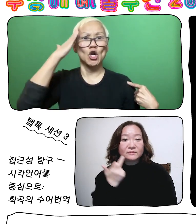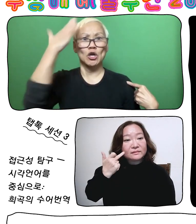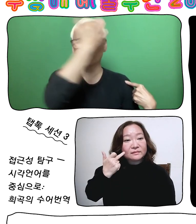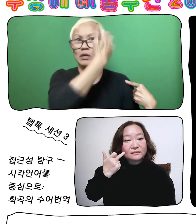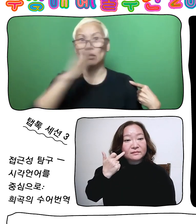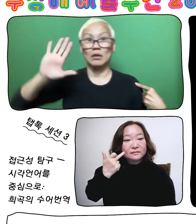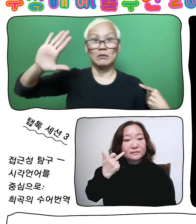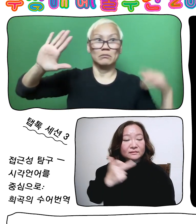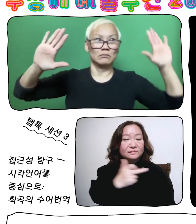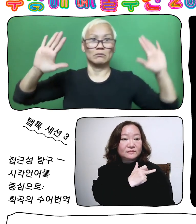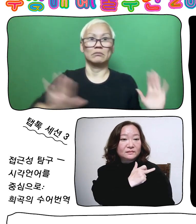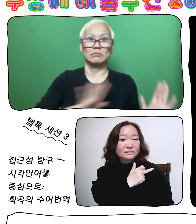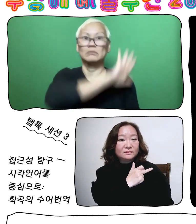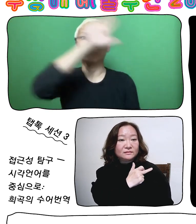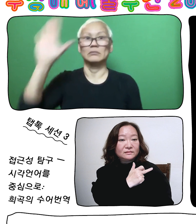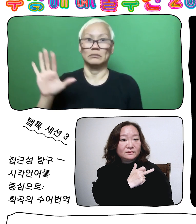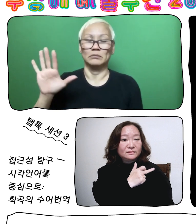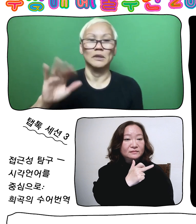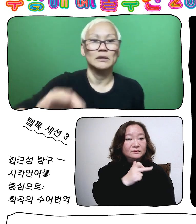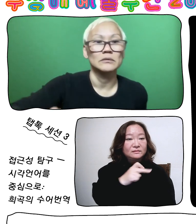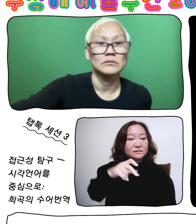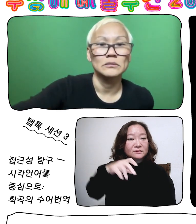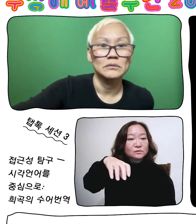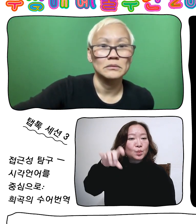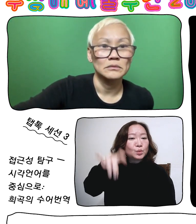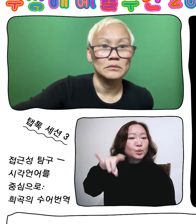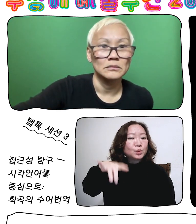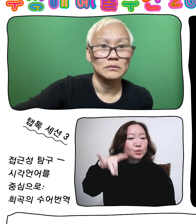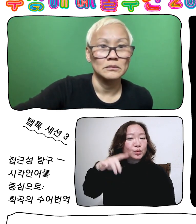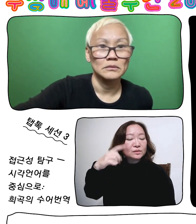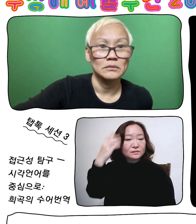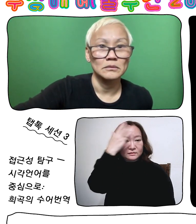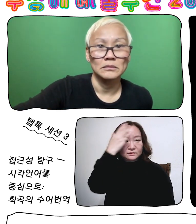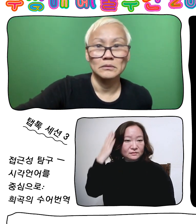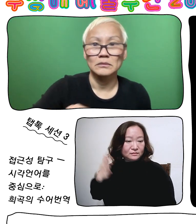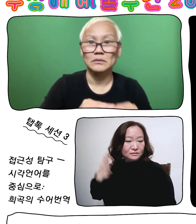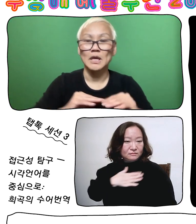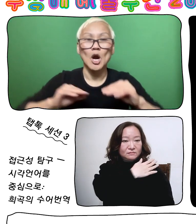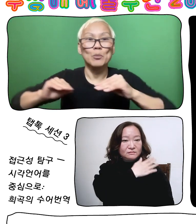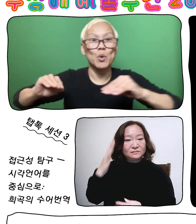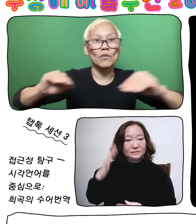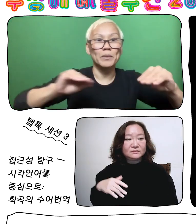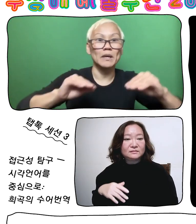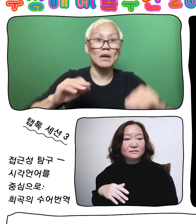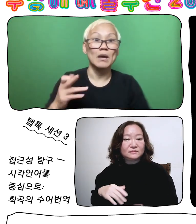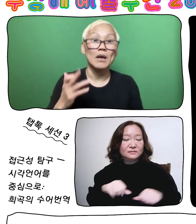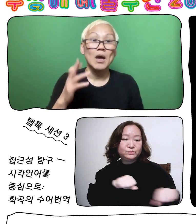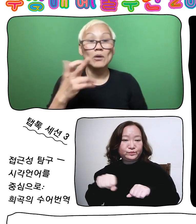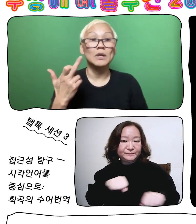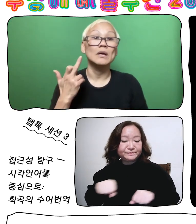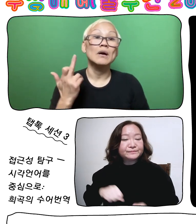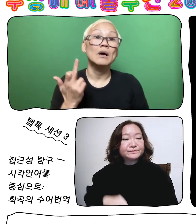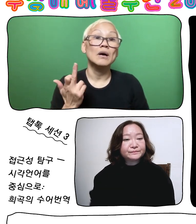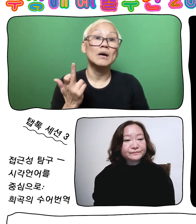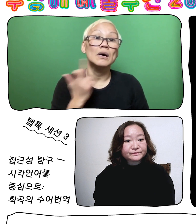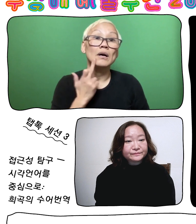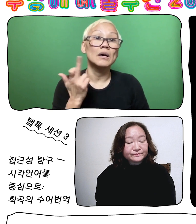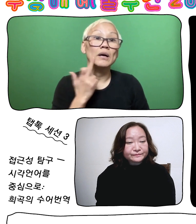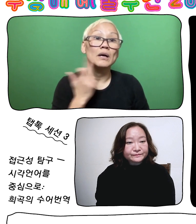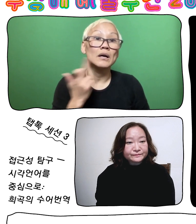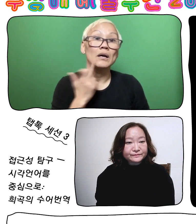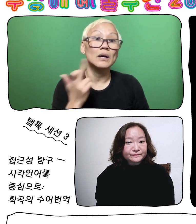보여드리는 바와 같이 손이 몸 위에 위치한지, 몸 앞에 위치한지에 따라 의미가 달라질 수 있습니다. 네 번째는